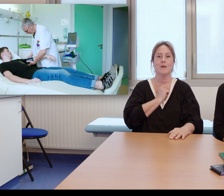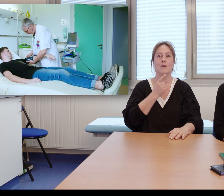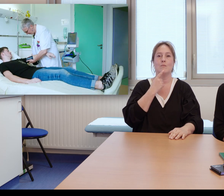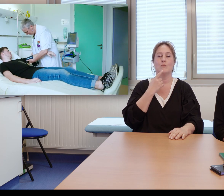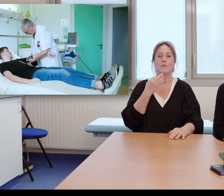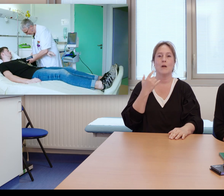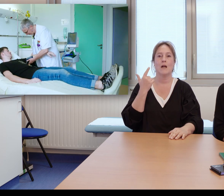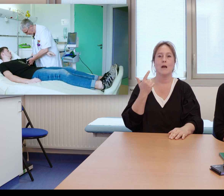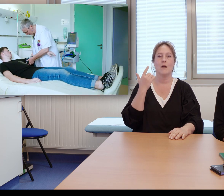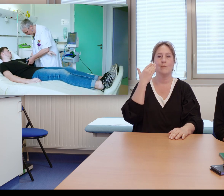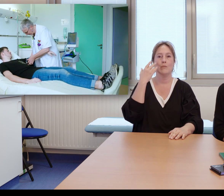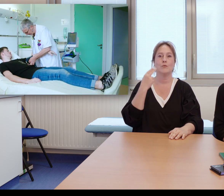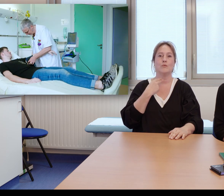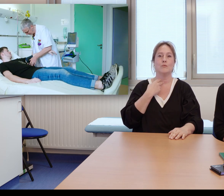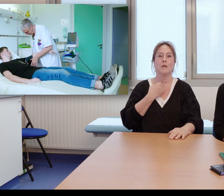Pour la mesurer,